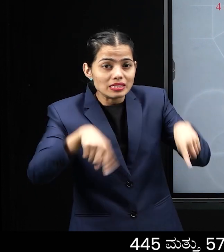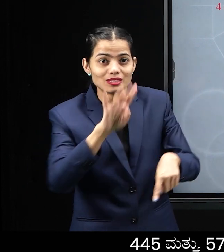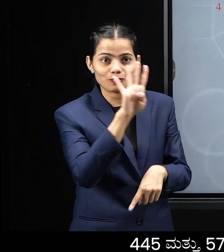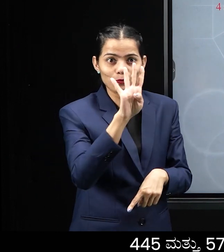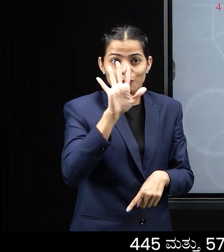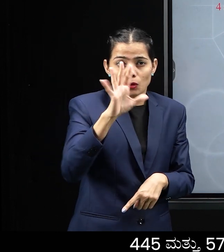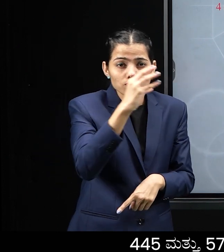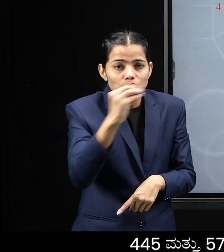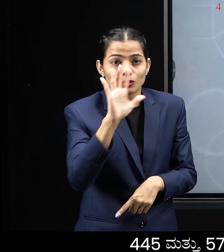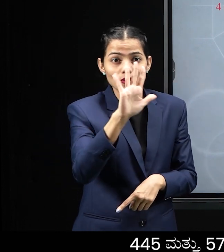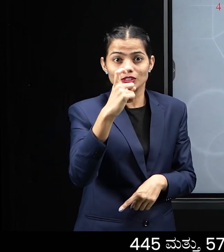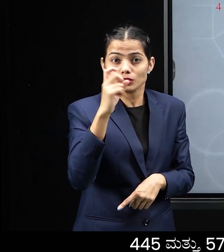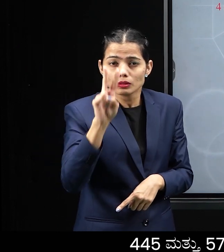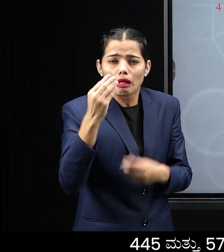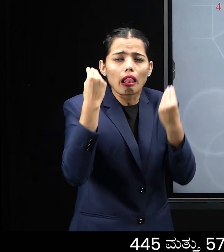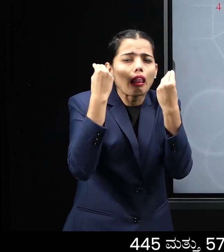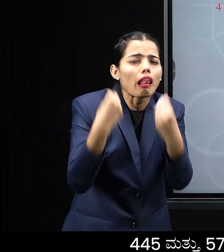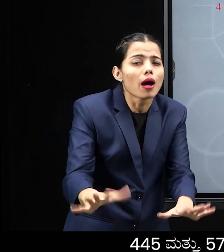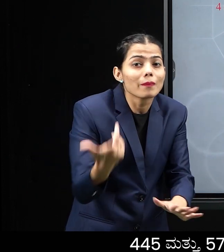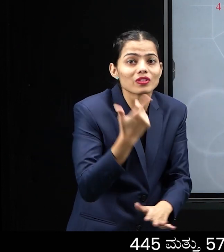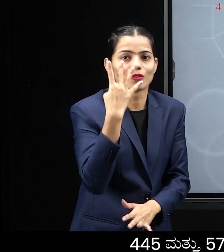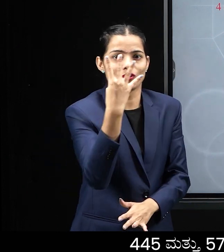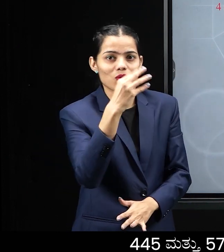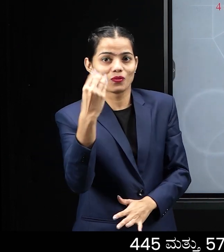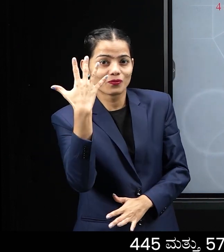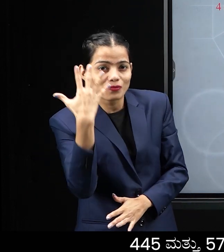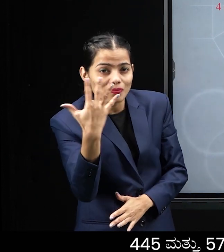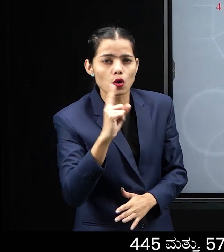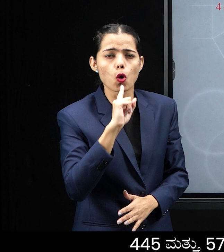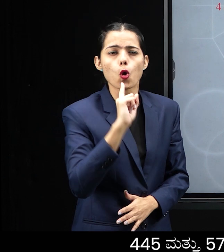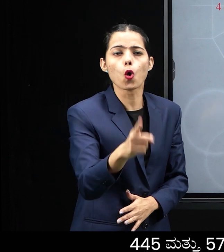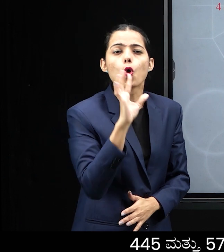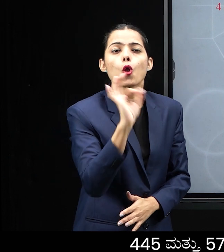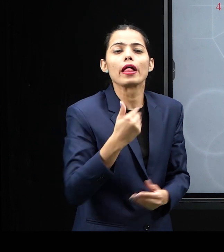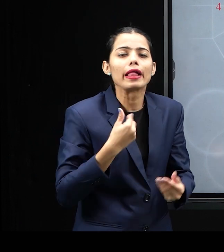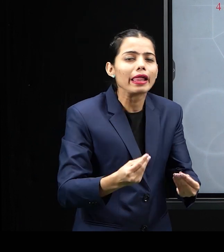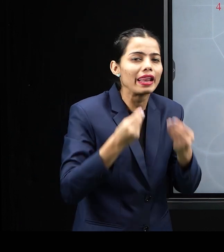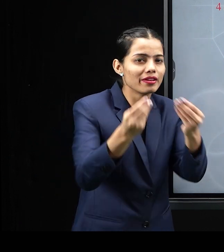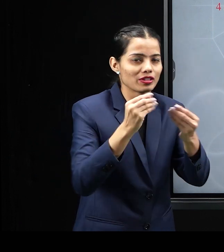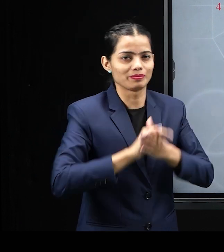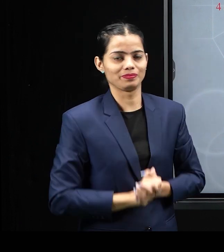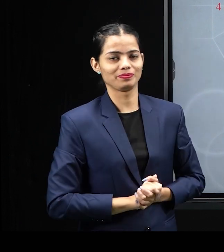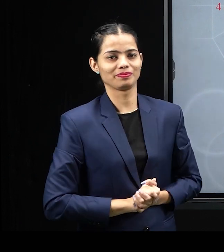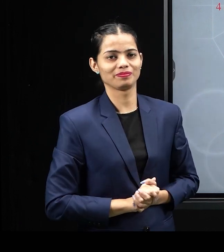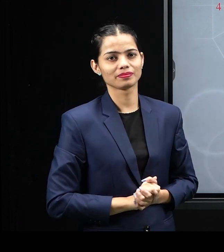445 ಮತ್ತು 572 ಶೇಷಗಳನ್ನು ಕ್ರಮವಾಗಿ 4 ಮತ್ತು 5 ಅನ್ನು ವಿಭಜಿಸುವ ದೊಡ್ಡ ಸಂಖ್ಯೆಯನ್ನು ಕಂಡು ಹಿಡಿಯಿರಿ.